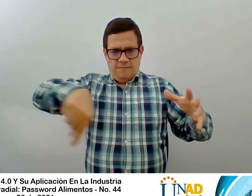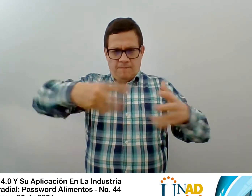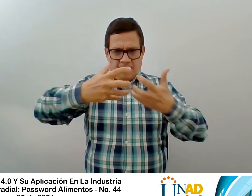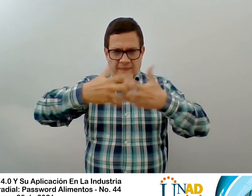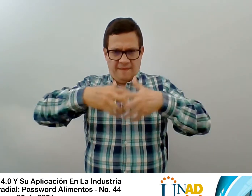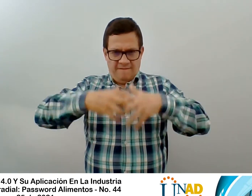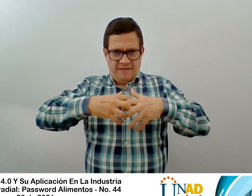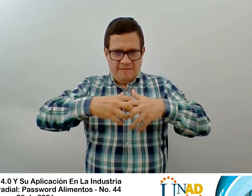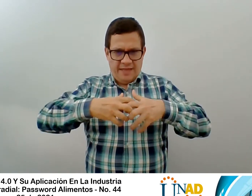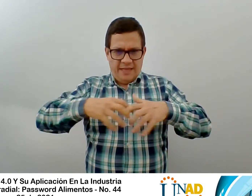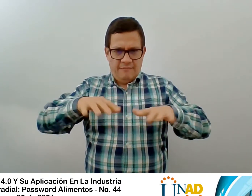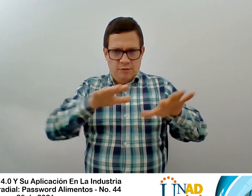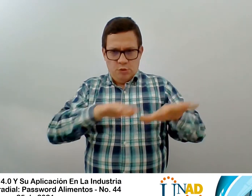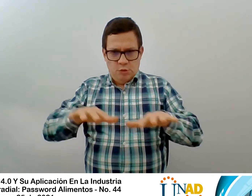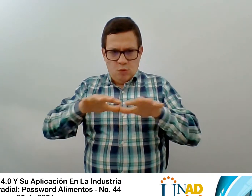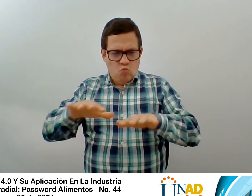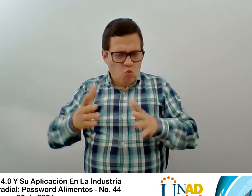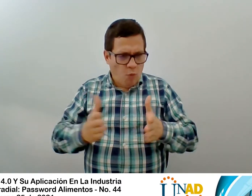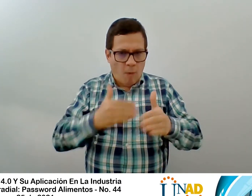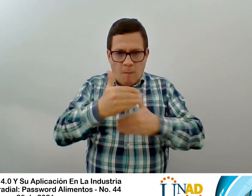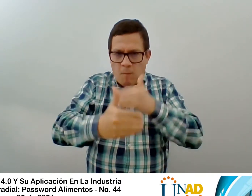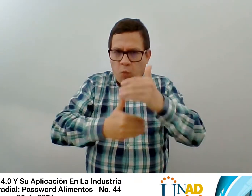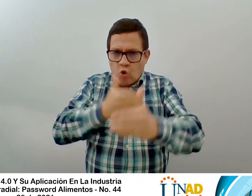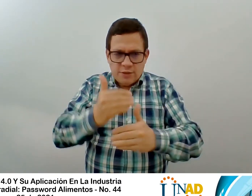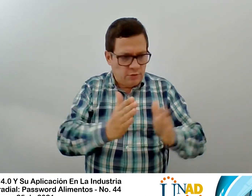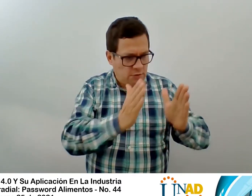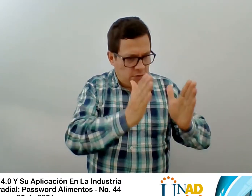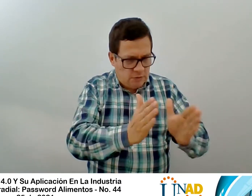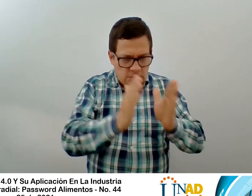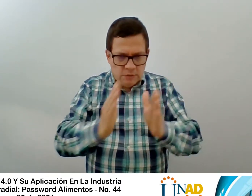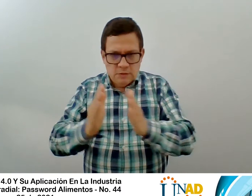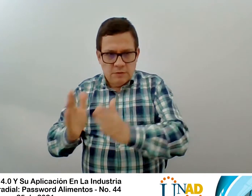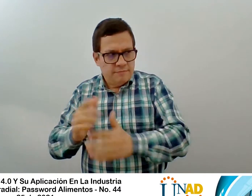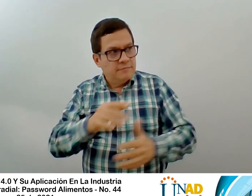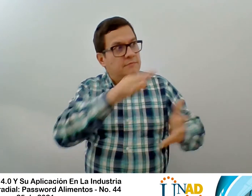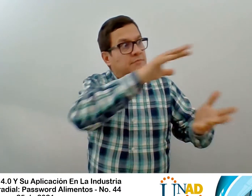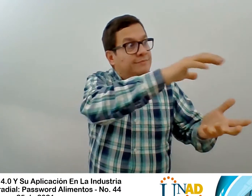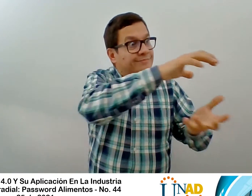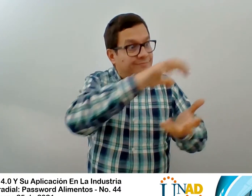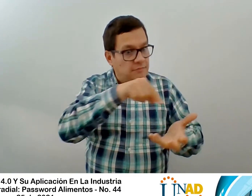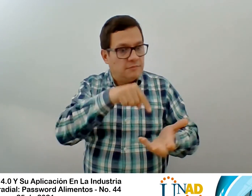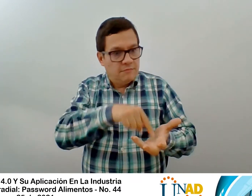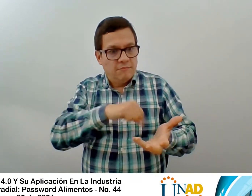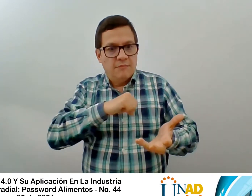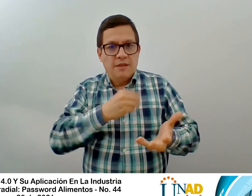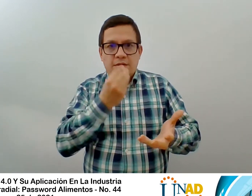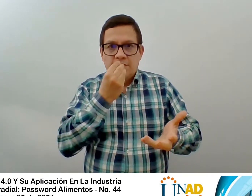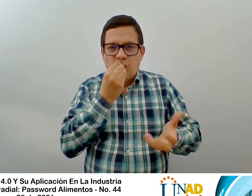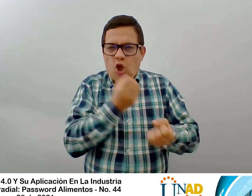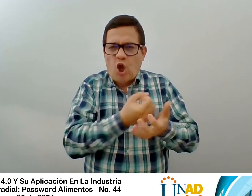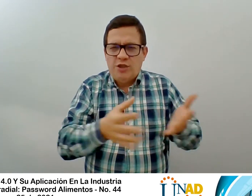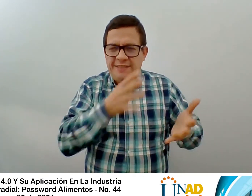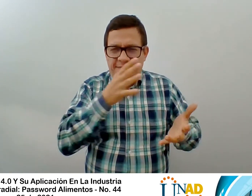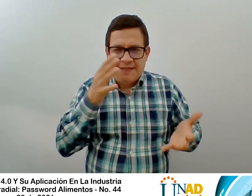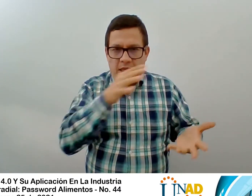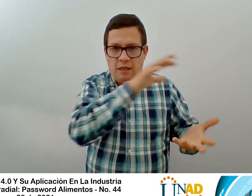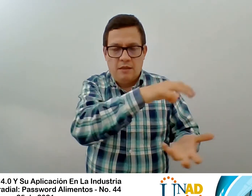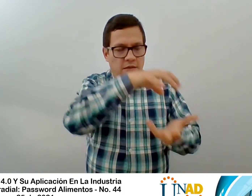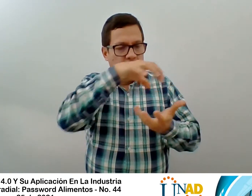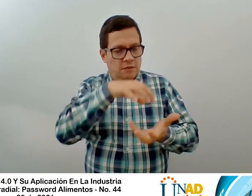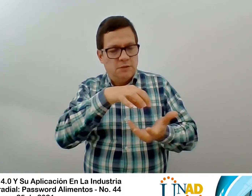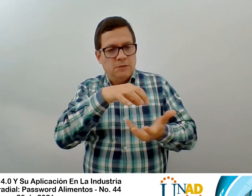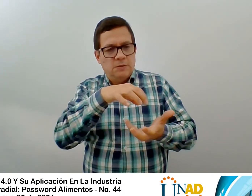esta industria nos permitiría automatizar los procesos y las etapas que tienen lugar en la transformación de esos